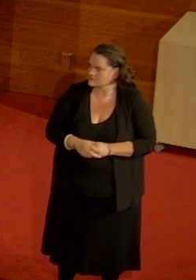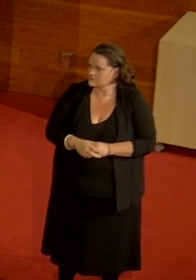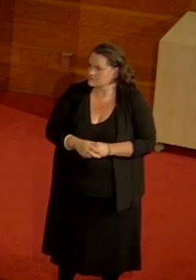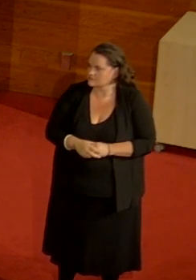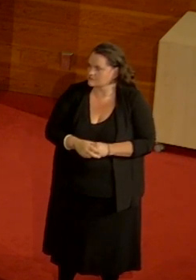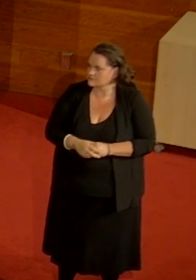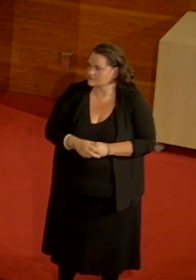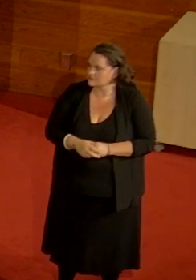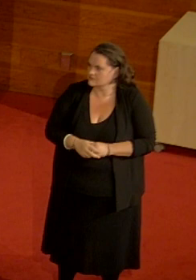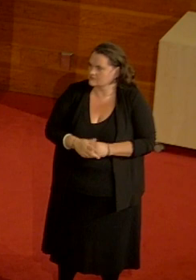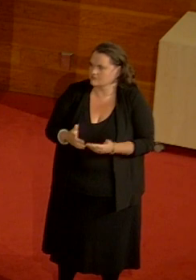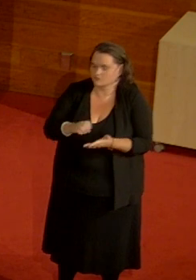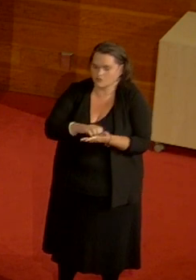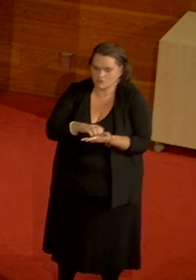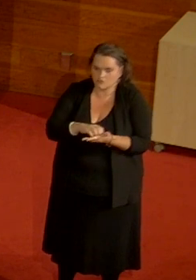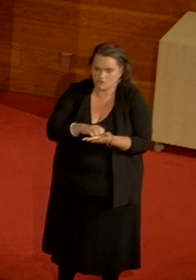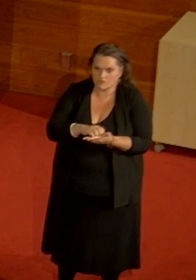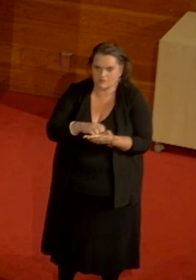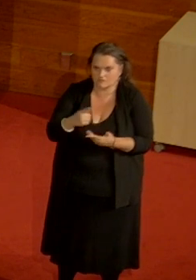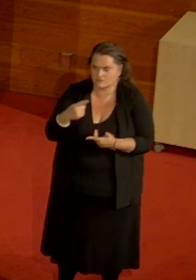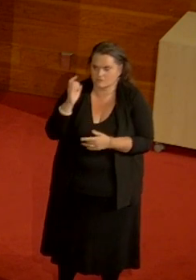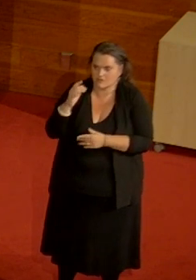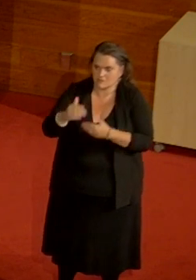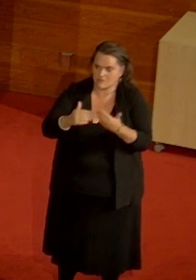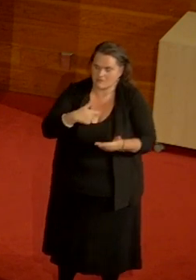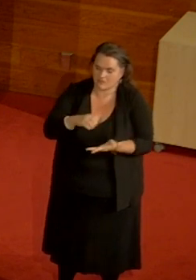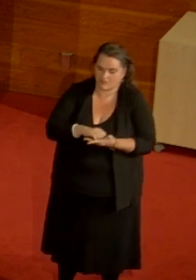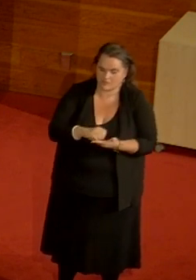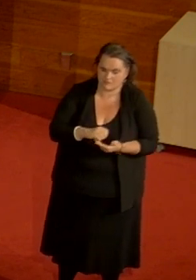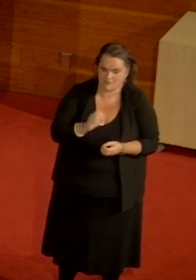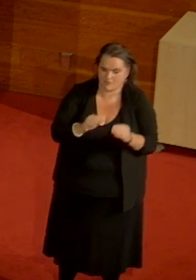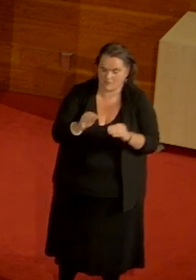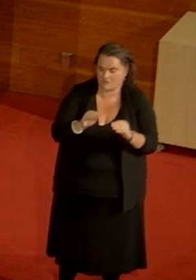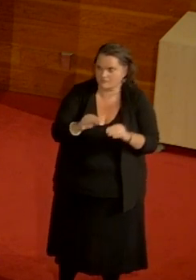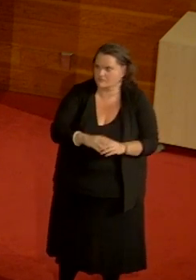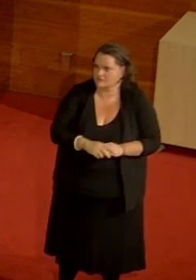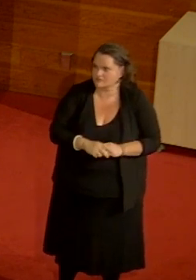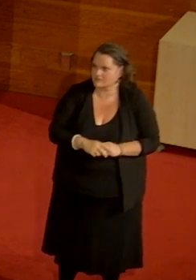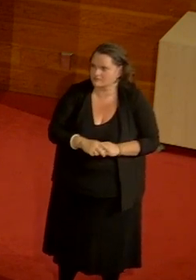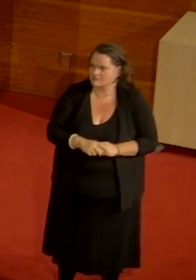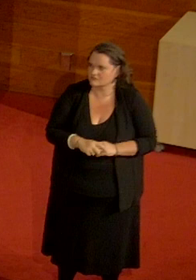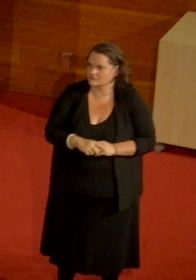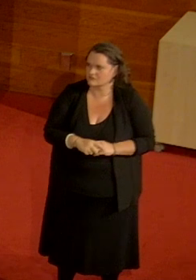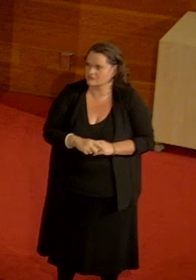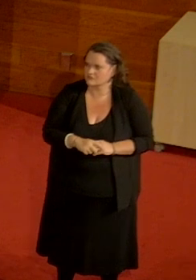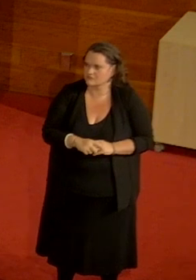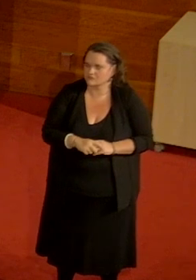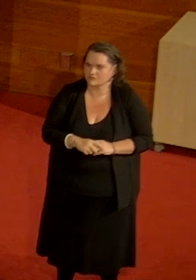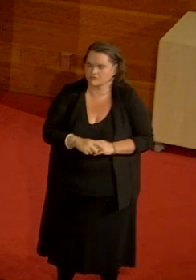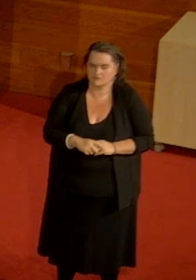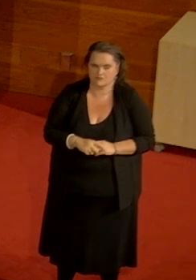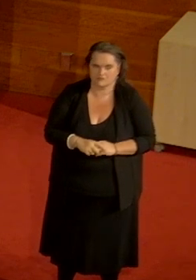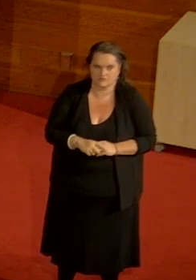y y dudas según ibas avanzando e yo me he quedado también con con una de